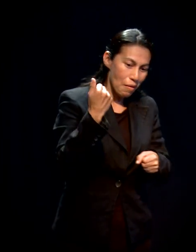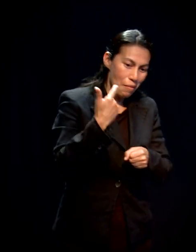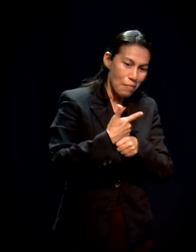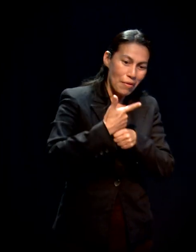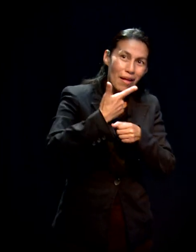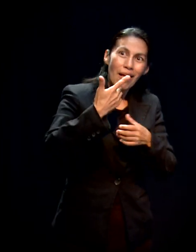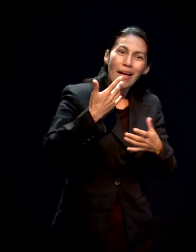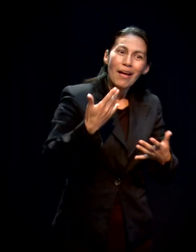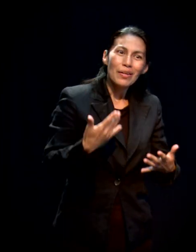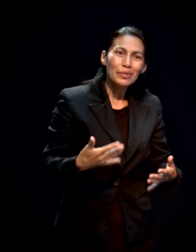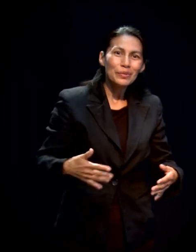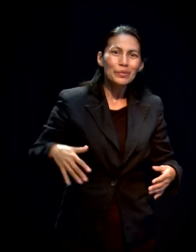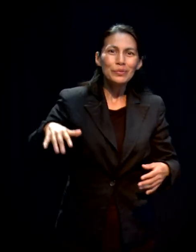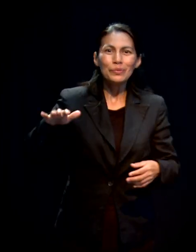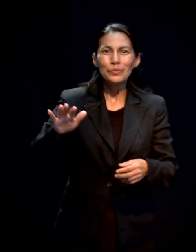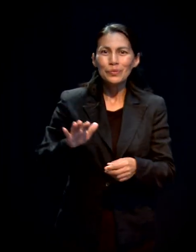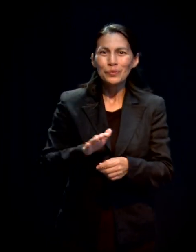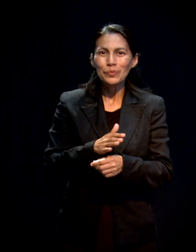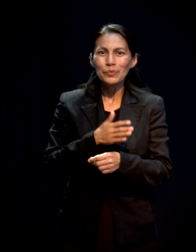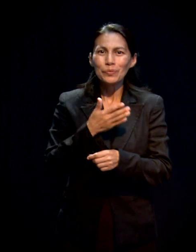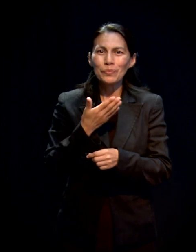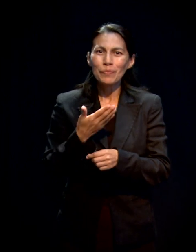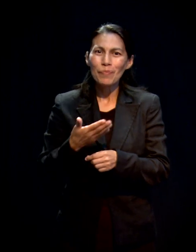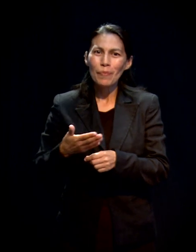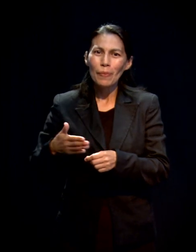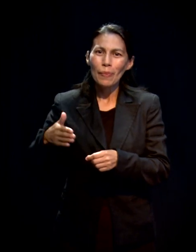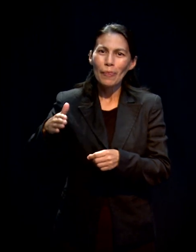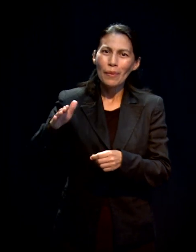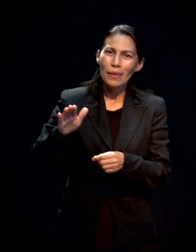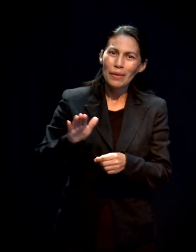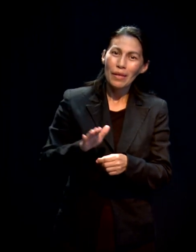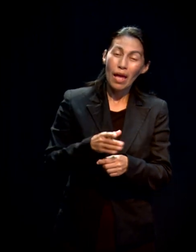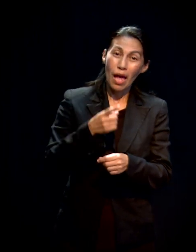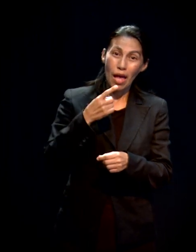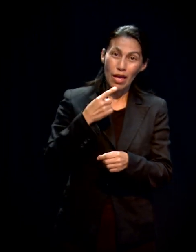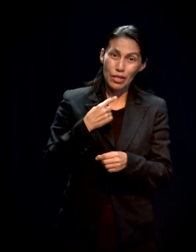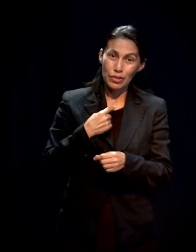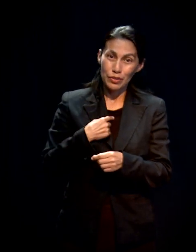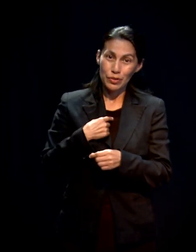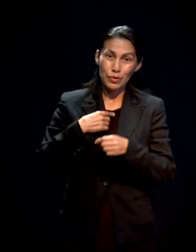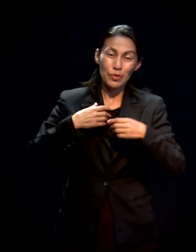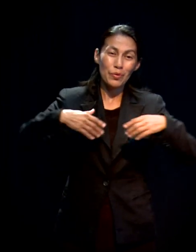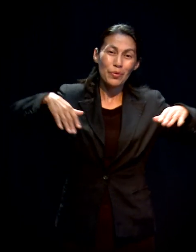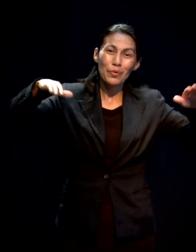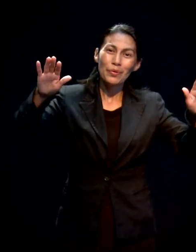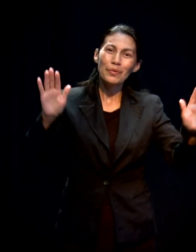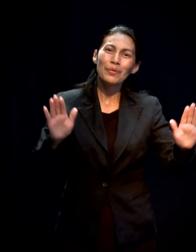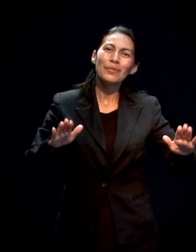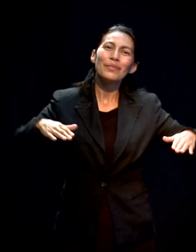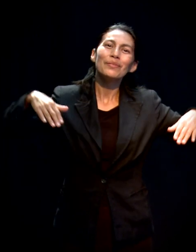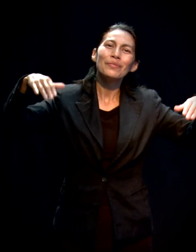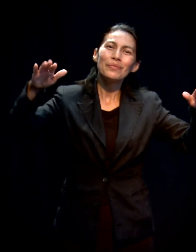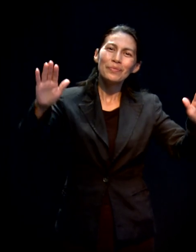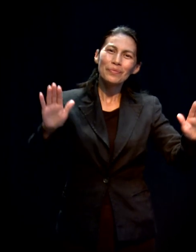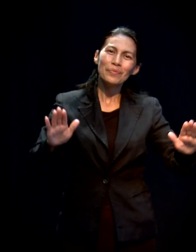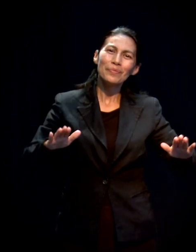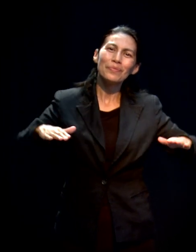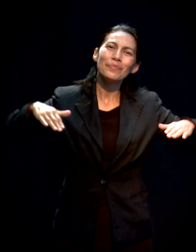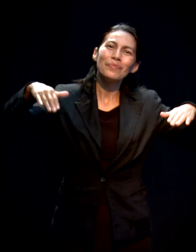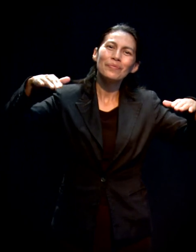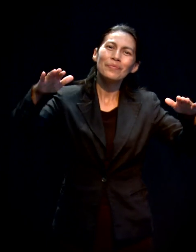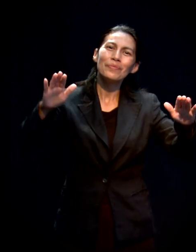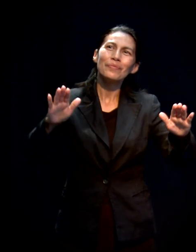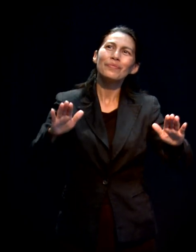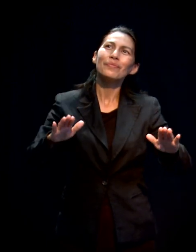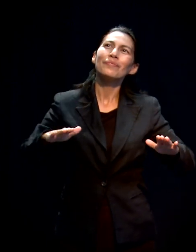si pudiera volar y hábitat sobre el